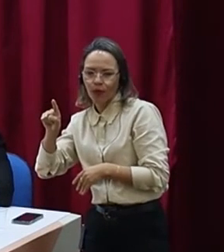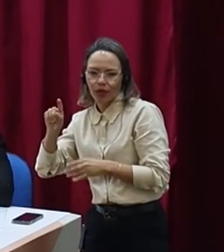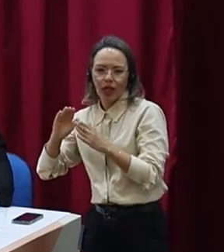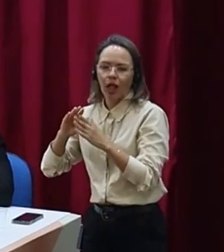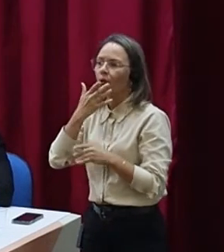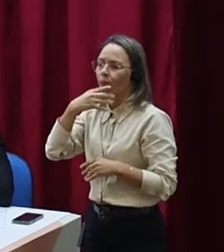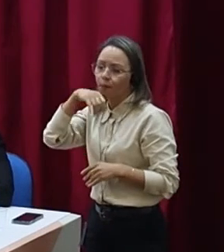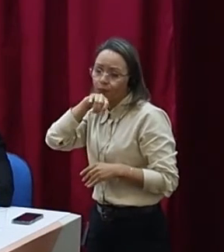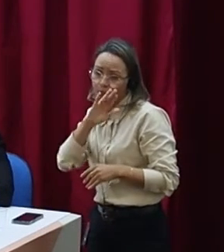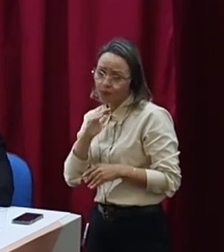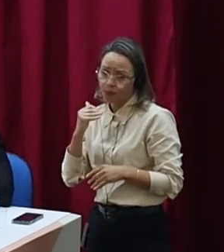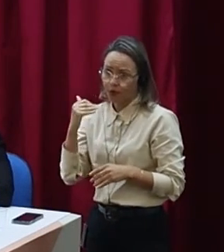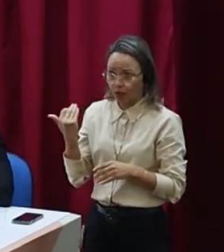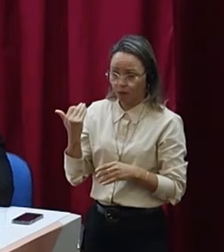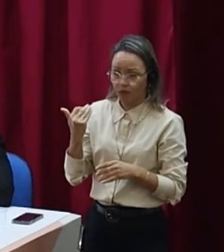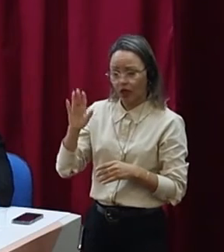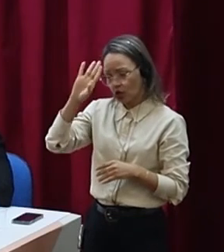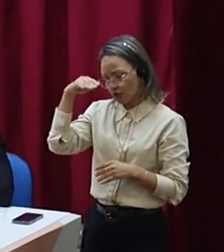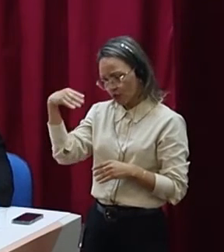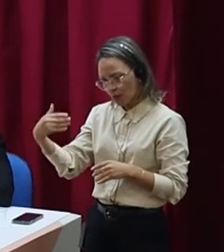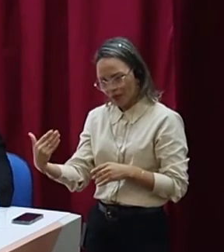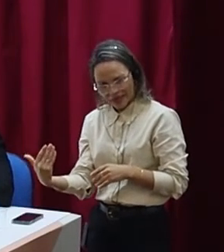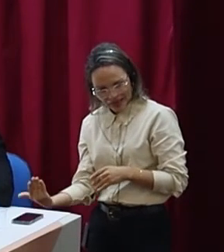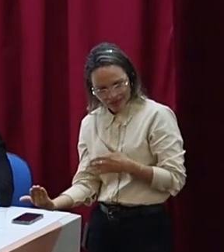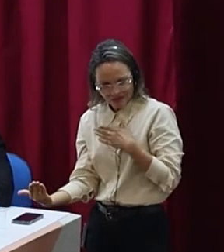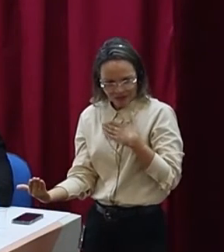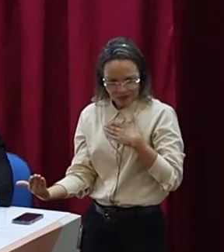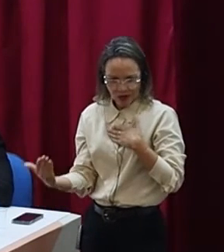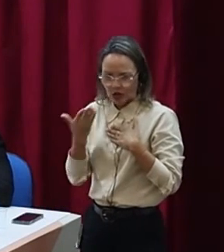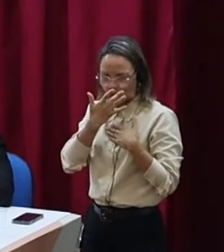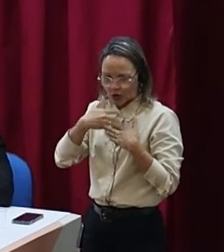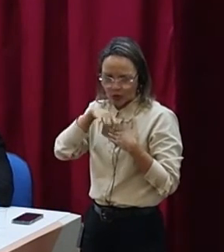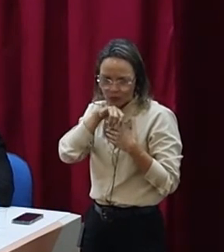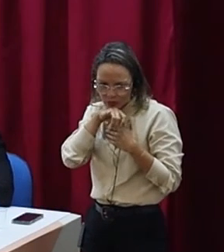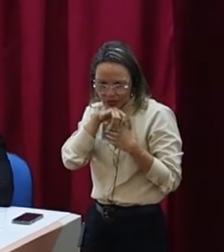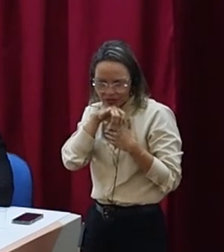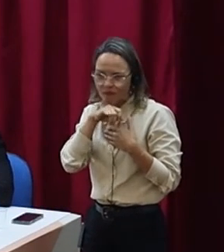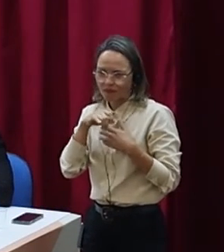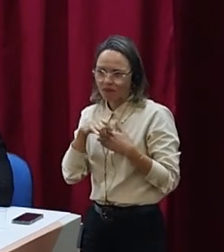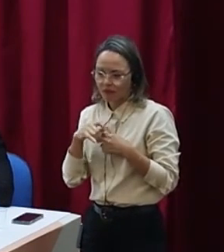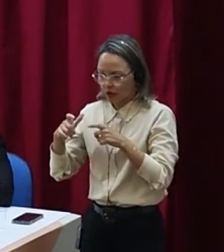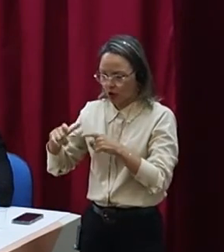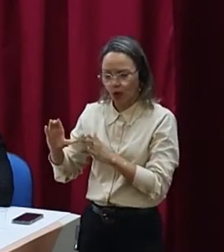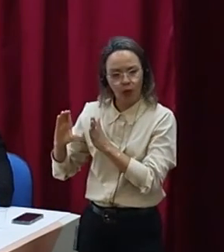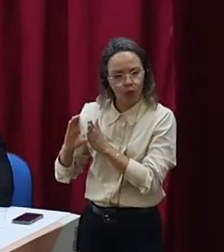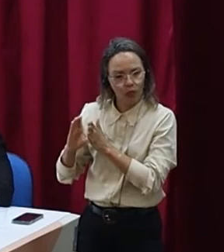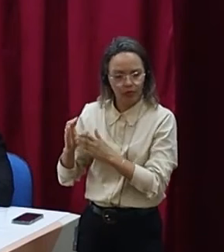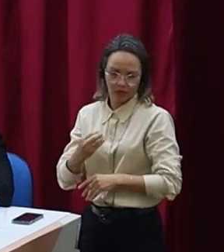hicimos homenaje a mi papá en la compañía donde nosotros morábamos, en la Iglesia Católica.